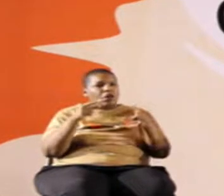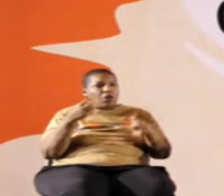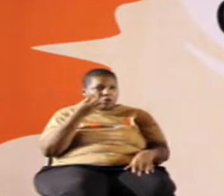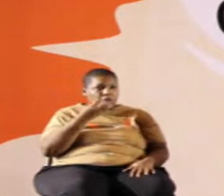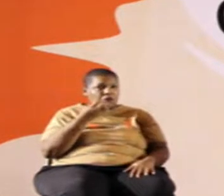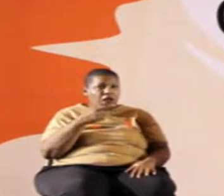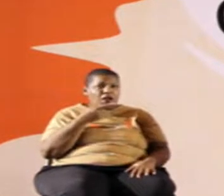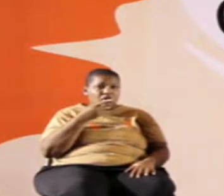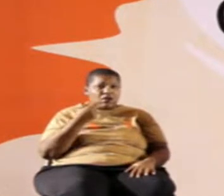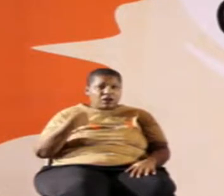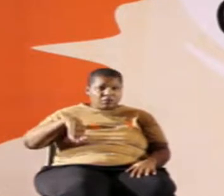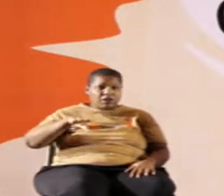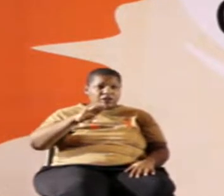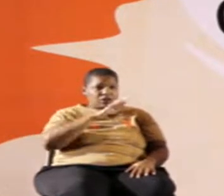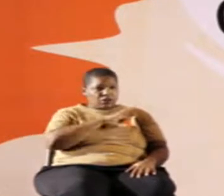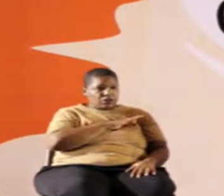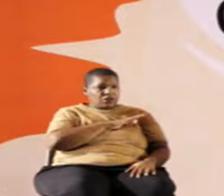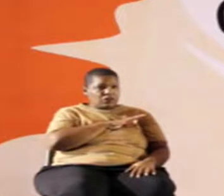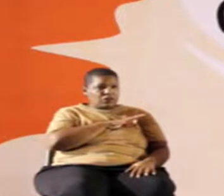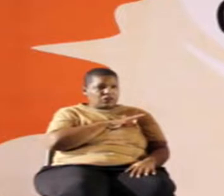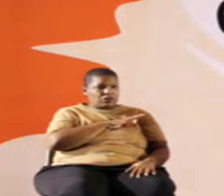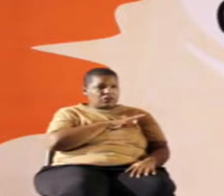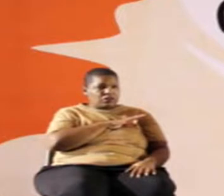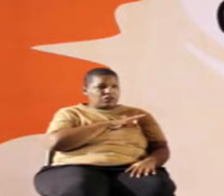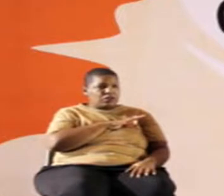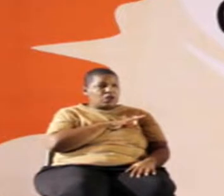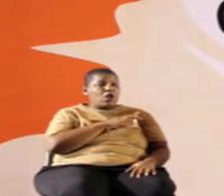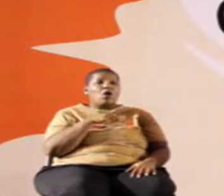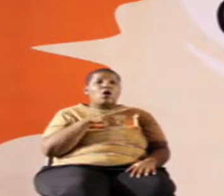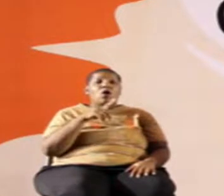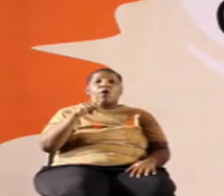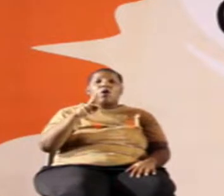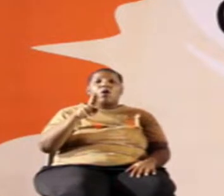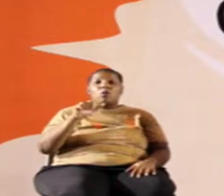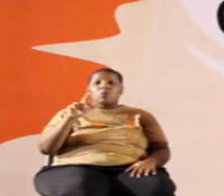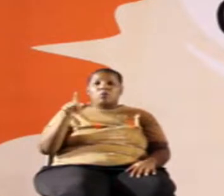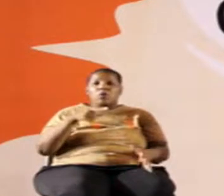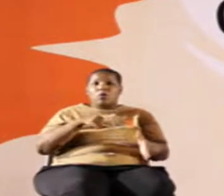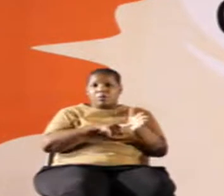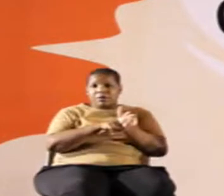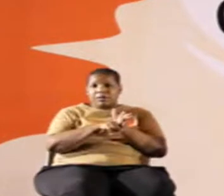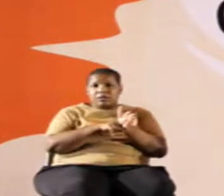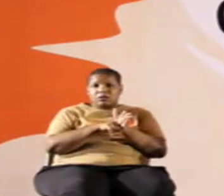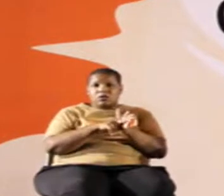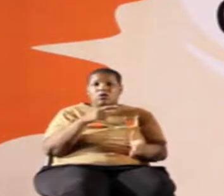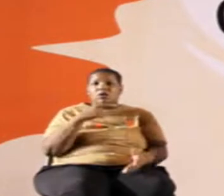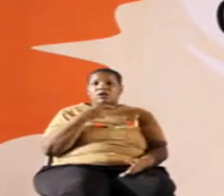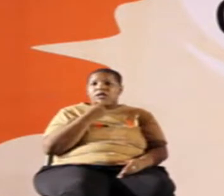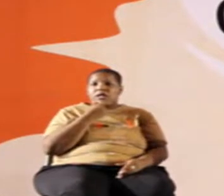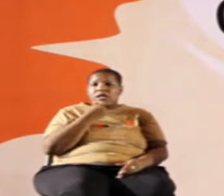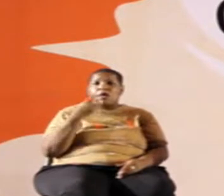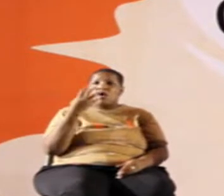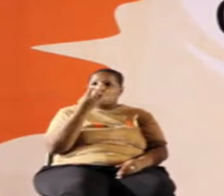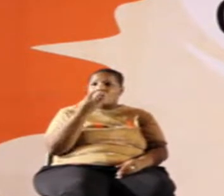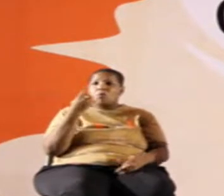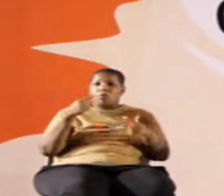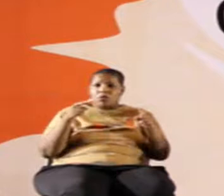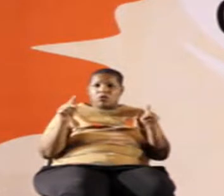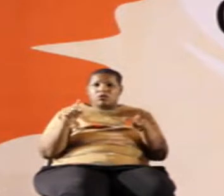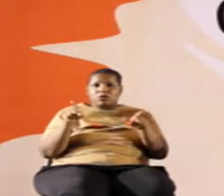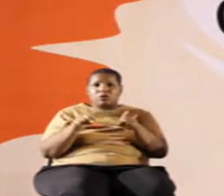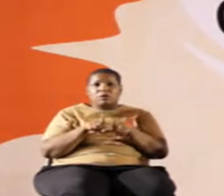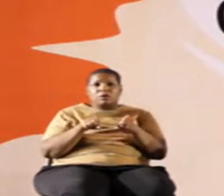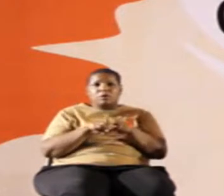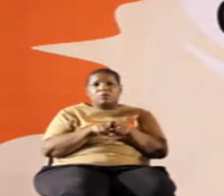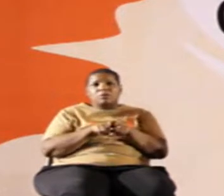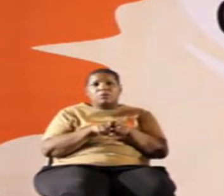para nós, não é? Paul Gilroy, que é um pesquisador inglês, músico também, e